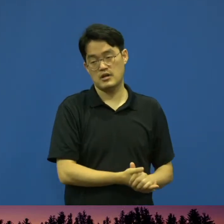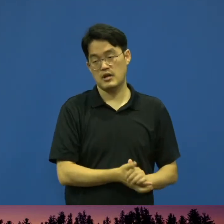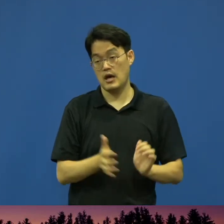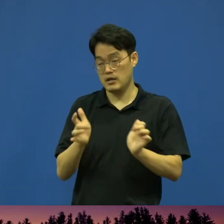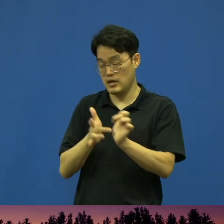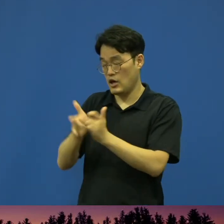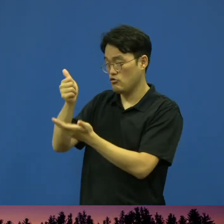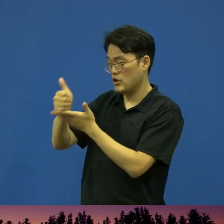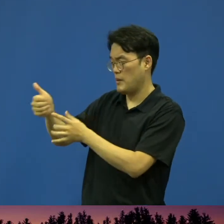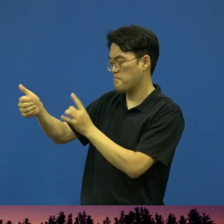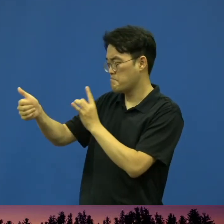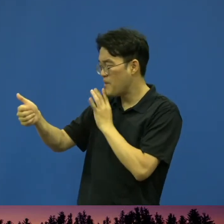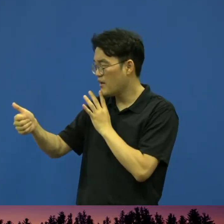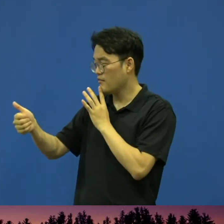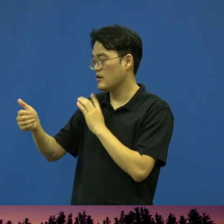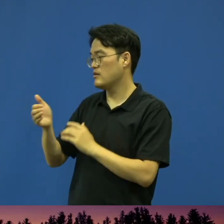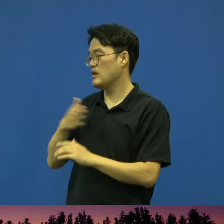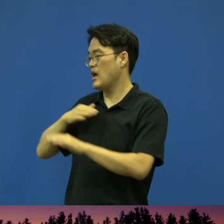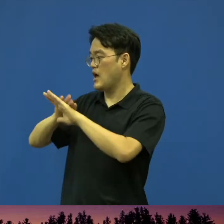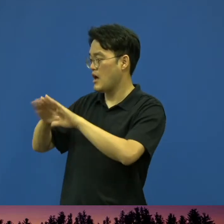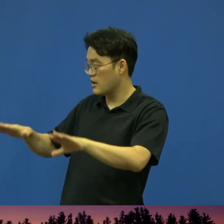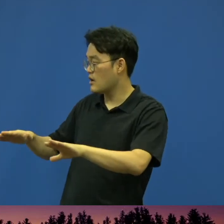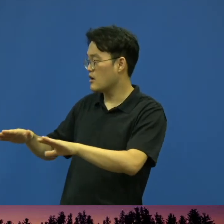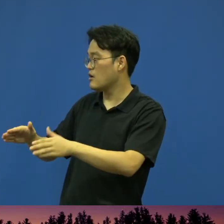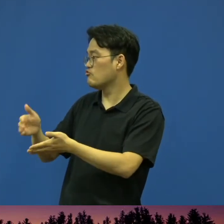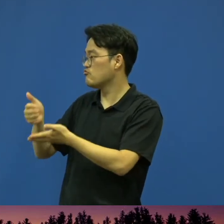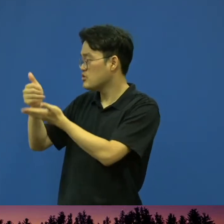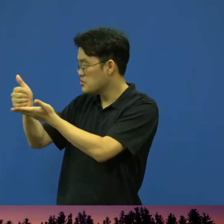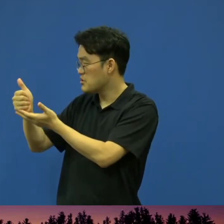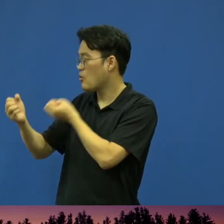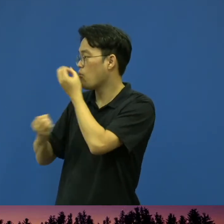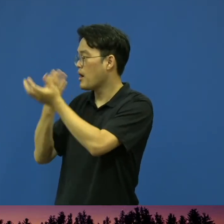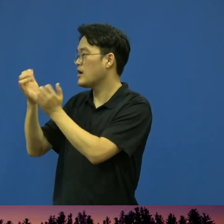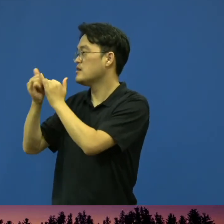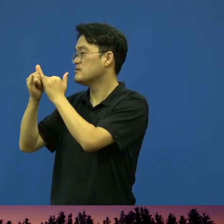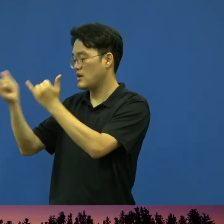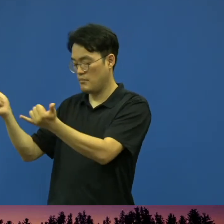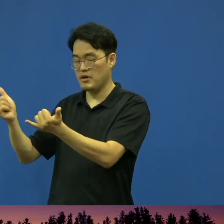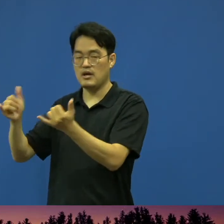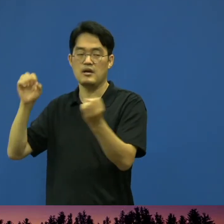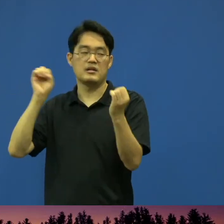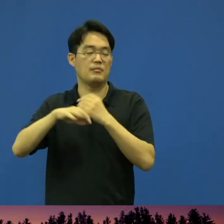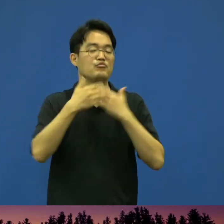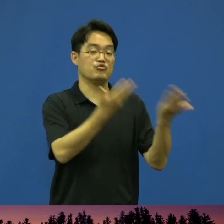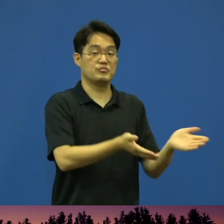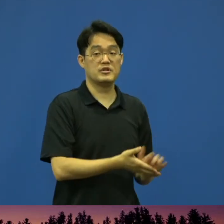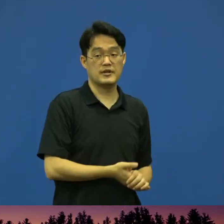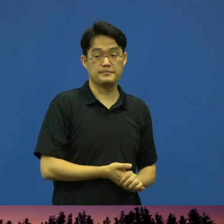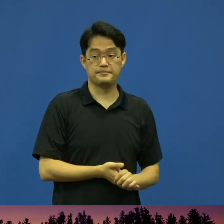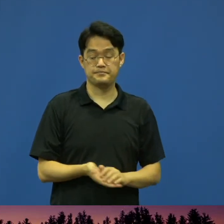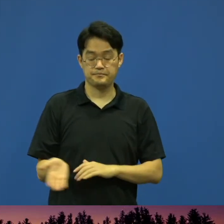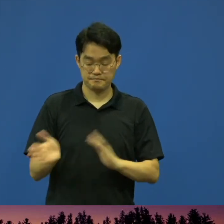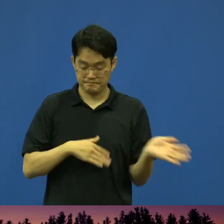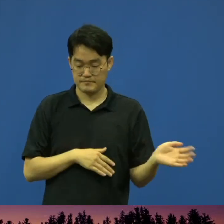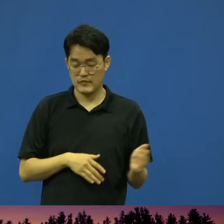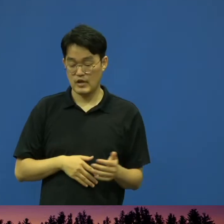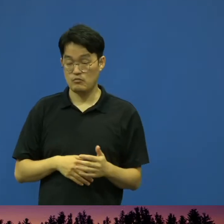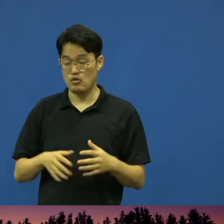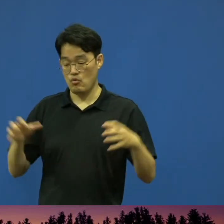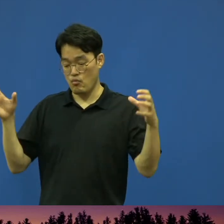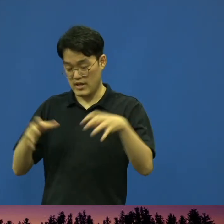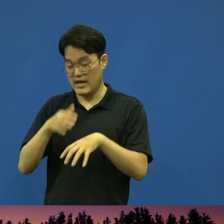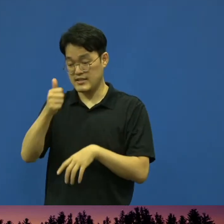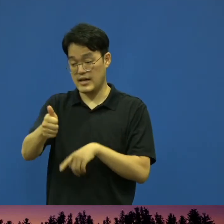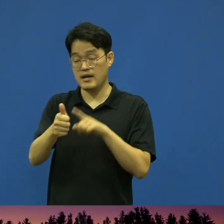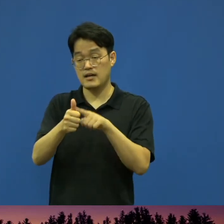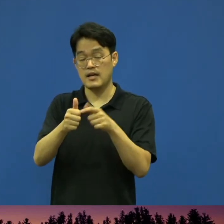그를 외면하지 않고 답을 주시는 하나님이십니다. 회당장 야이로 또한 주님을 움직이게 한 사람이에요. 그런데 여러분, 마태복음